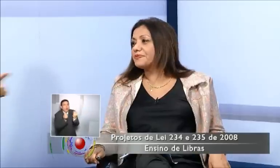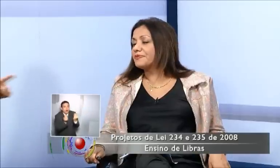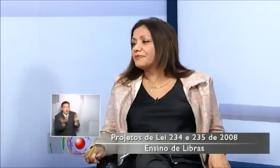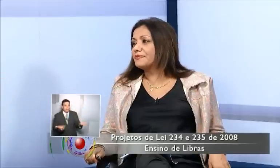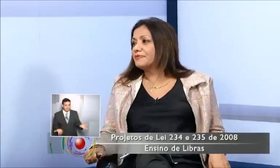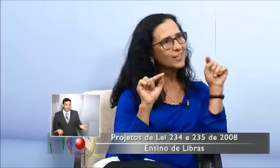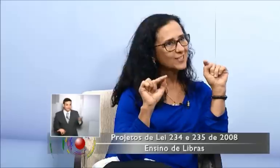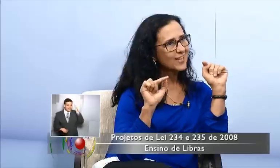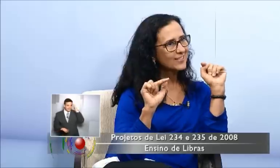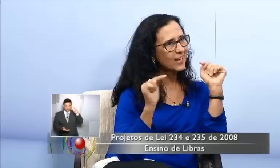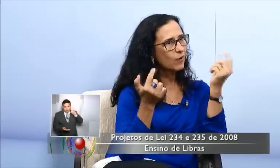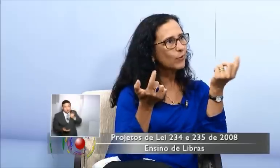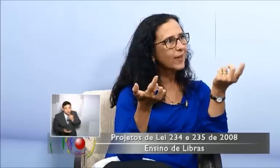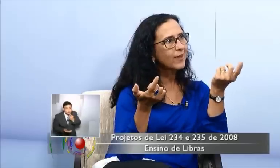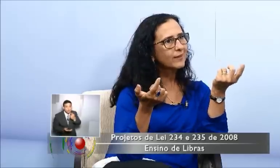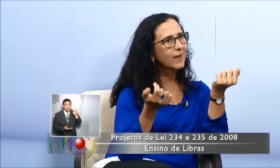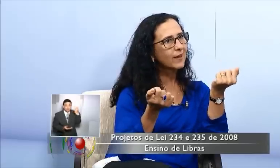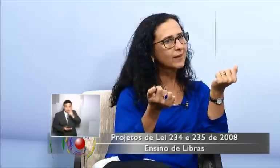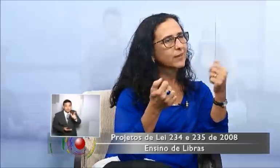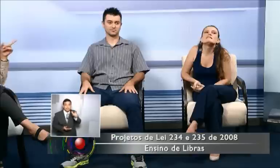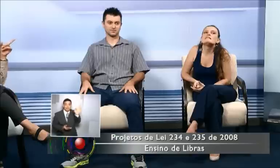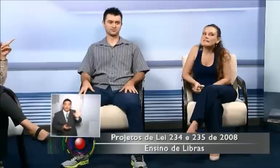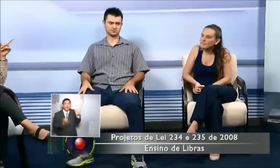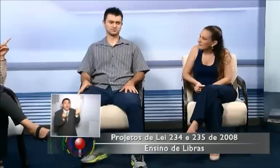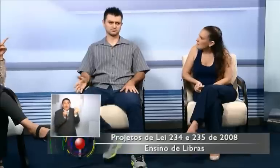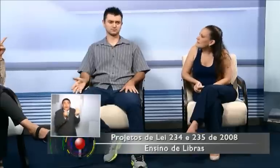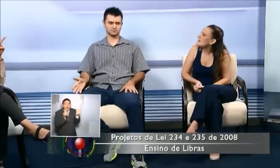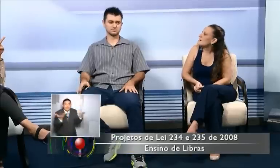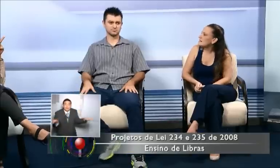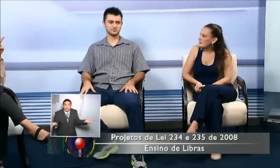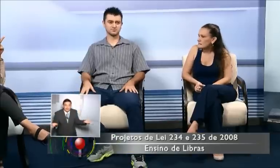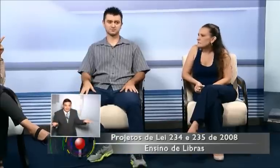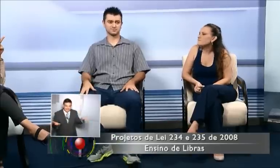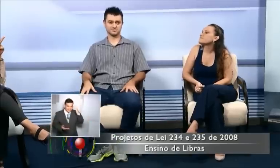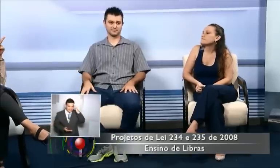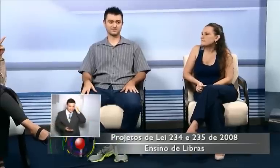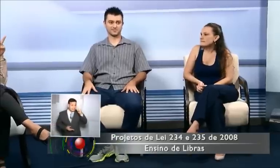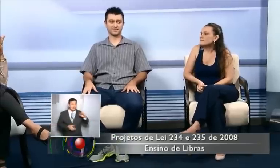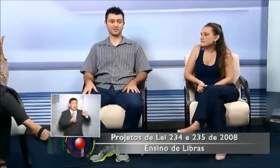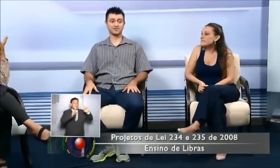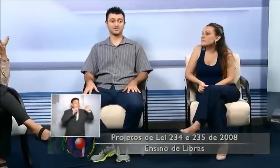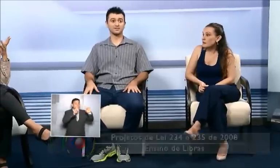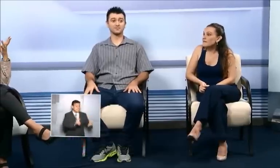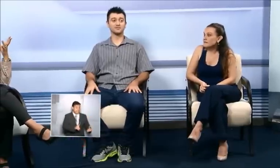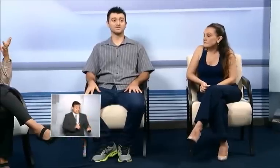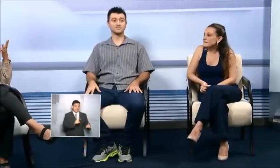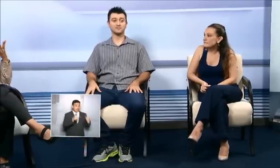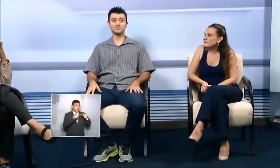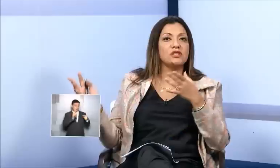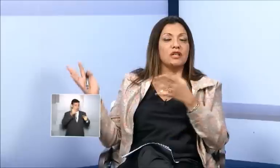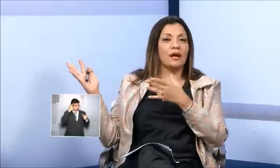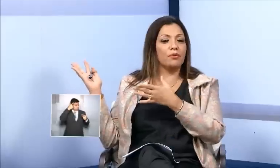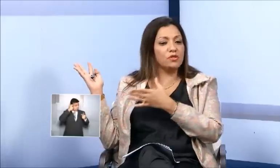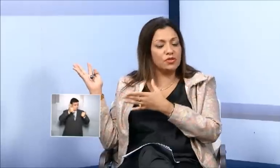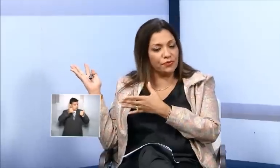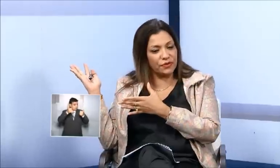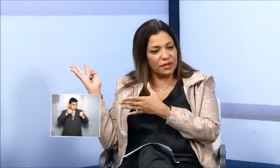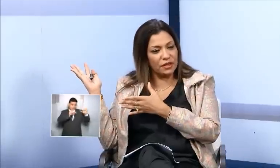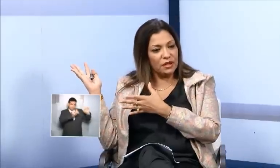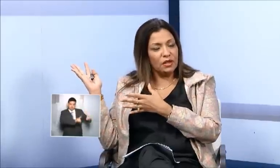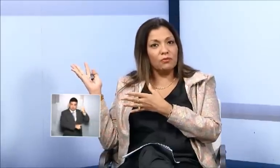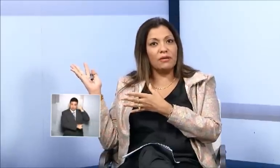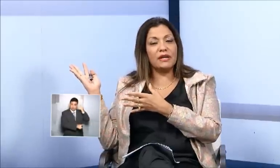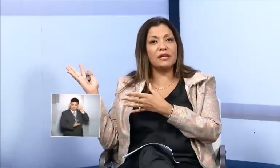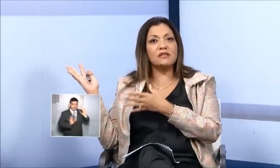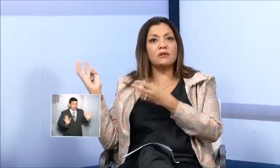com o coeficiente de inteligência, né? Com o QI dele. E isso não tem nada a ver, a deficiência não tem a ver com o QI. Claro, você viu, a gente acabou de